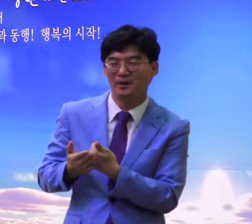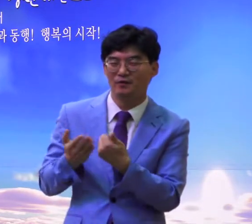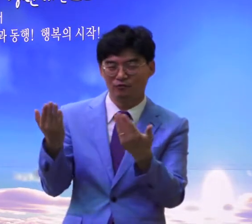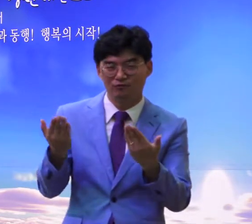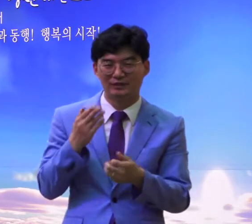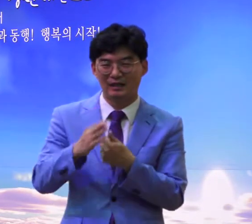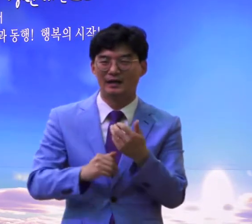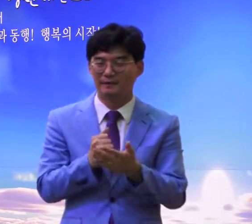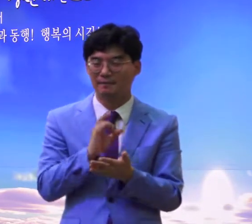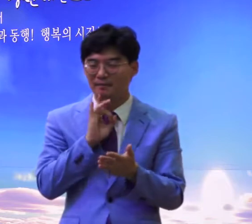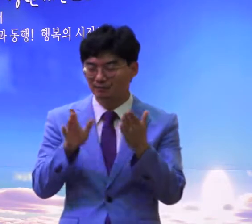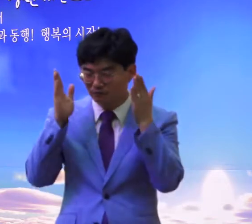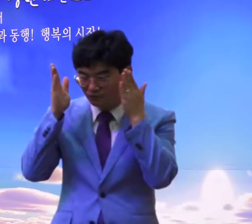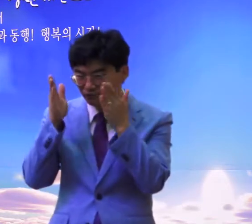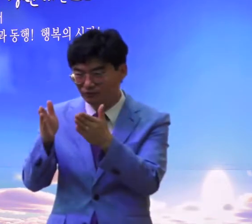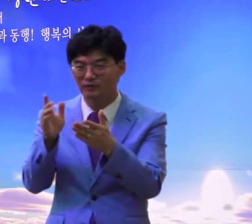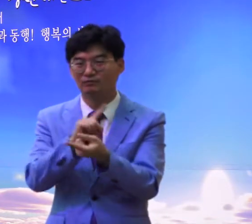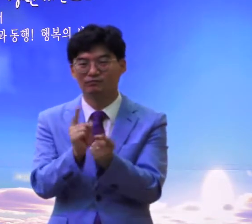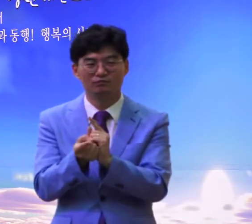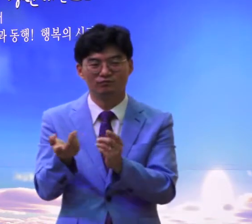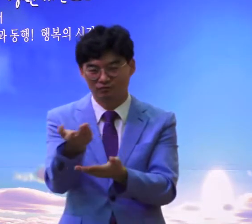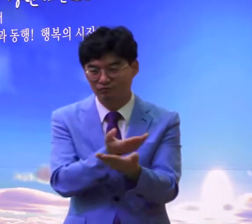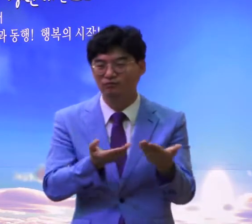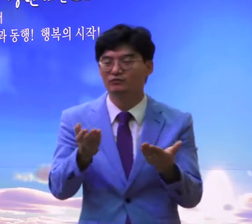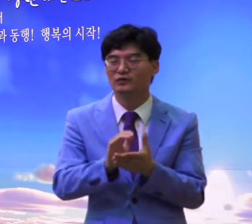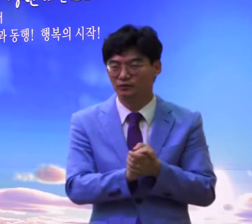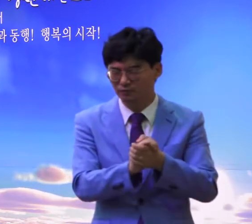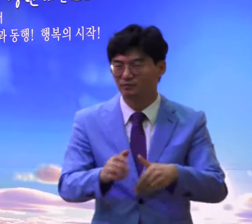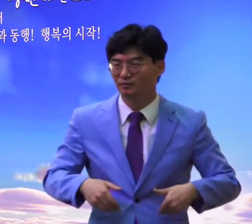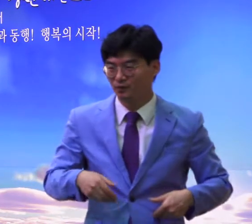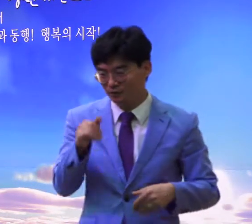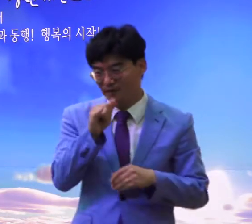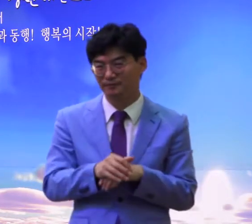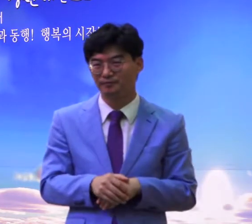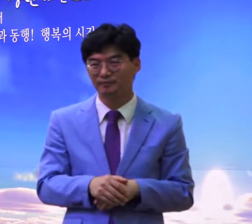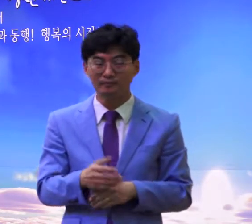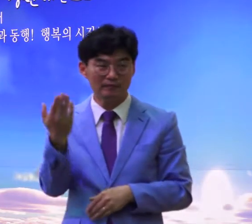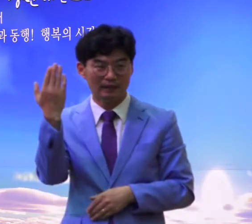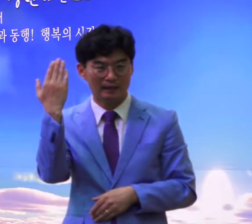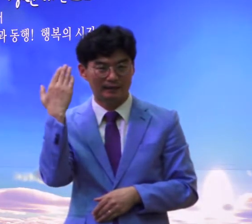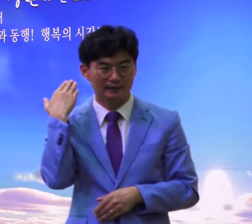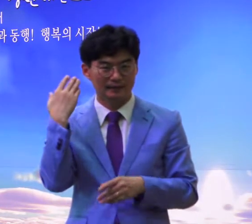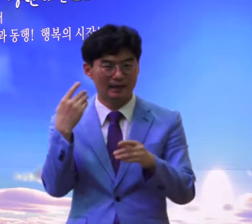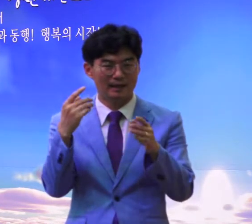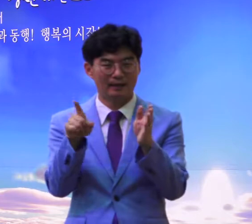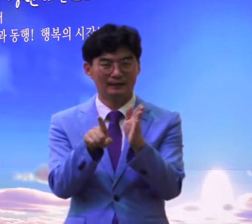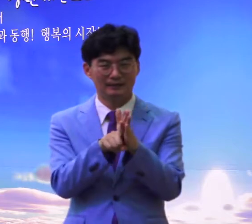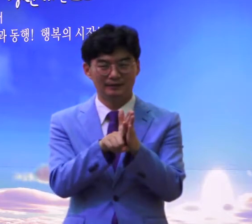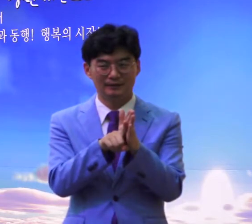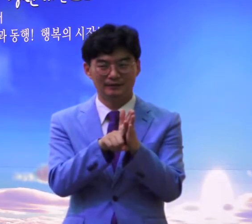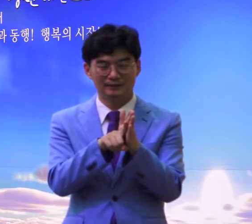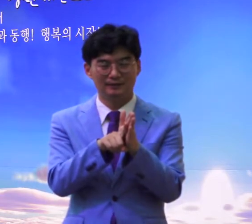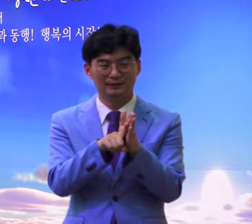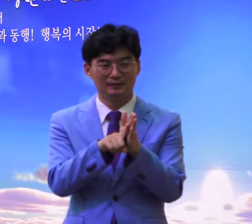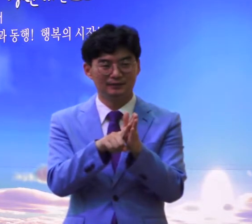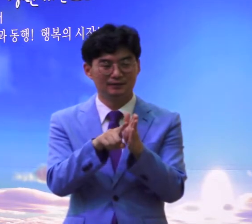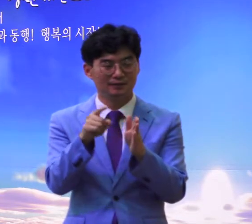됩니다. 4세기의 위대한 신학자인 어거스틴이 이런 말을 남겼습니다. 우리가